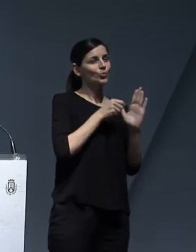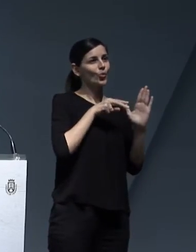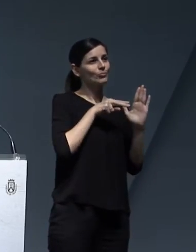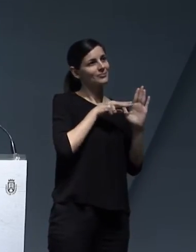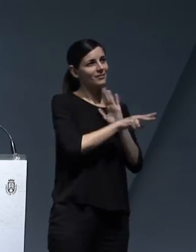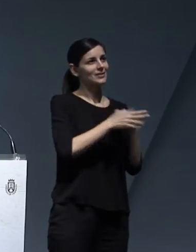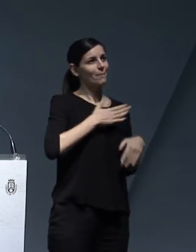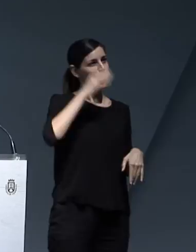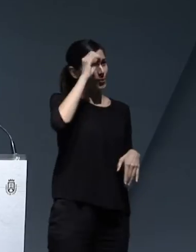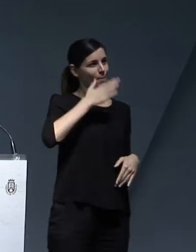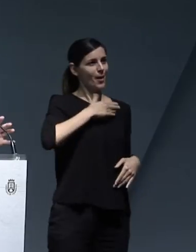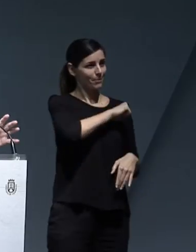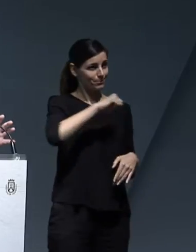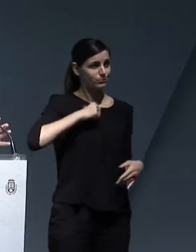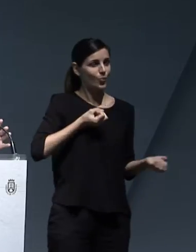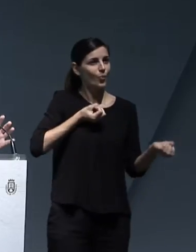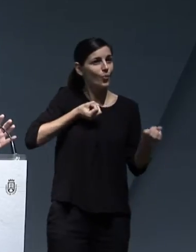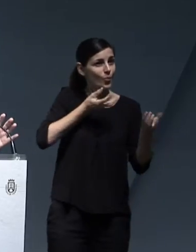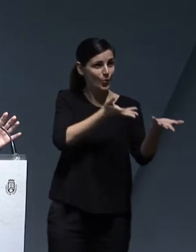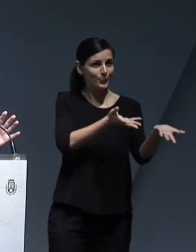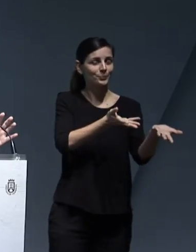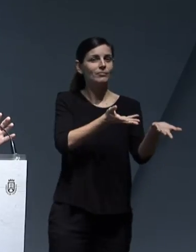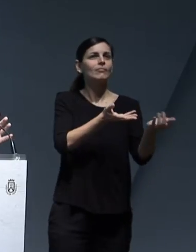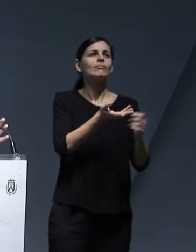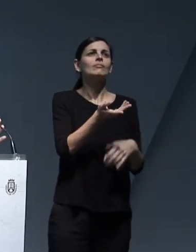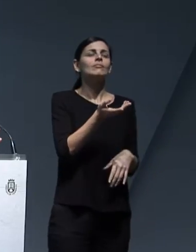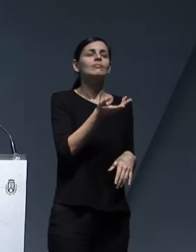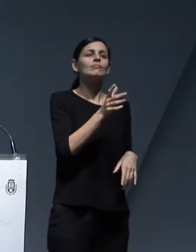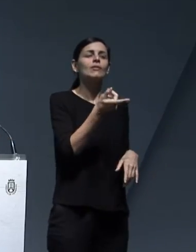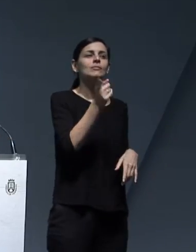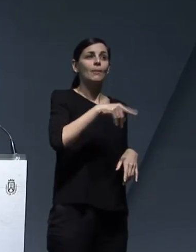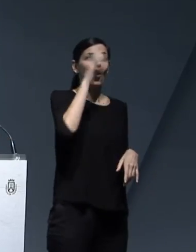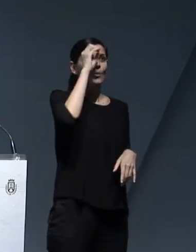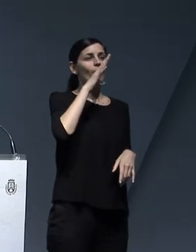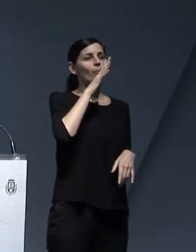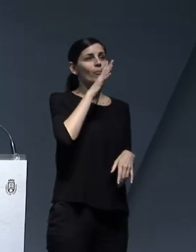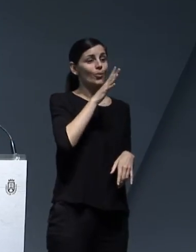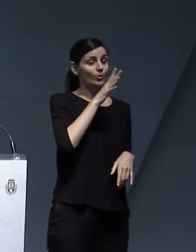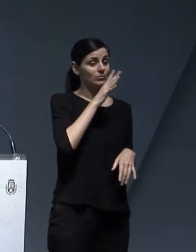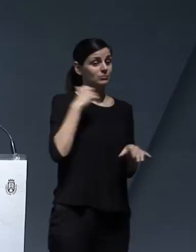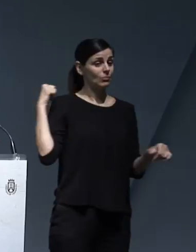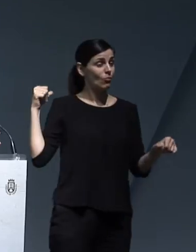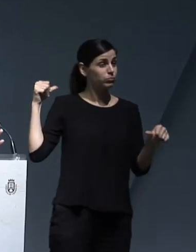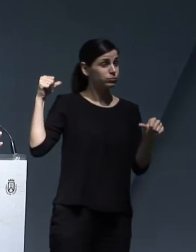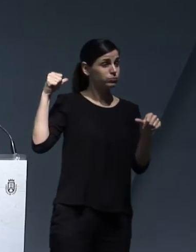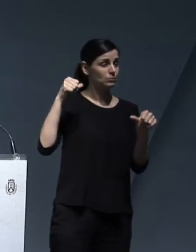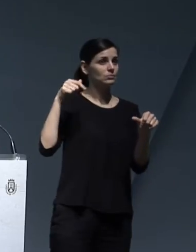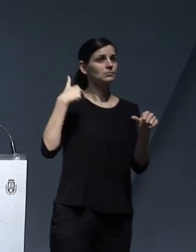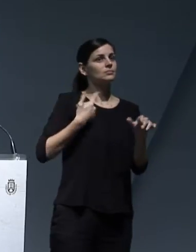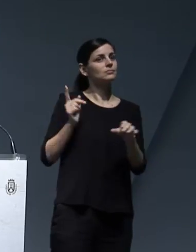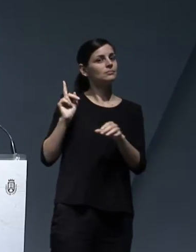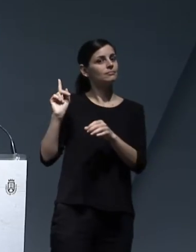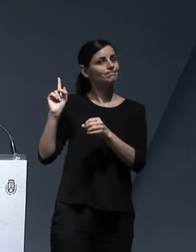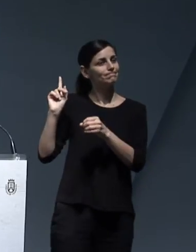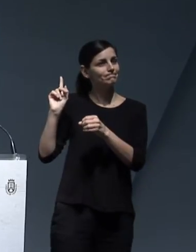personal, derivado también de haber formado parte a lo largo de decenas de años, de las dos decenas